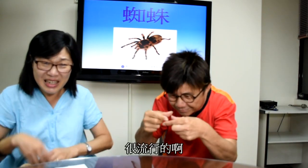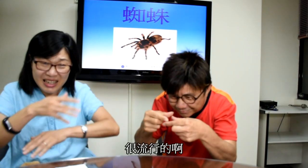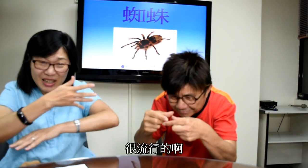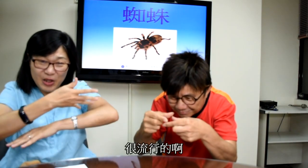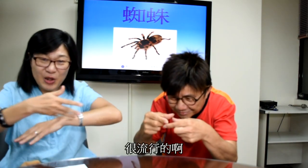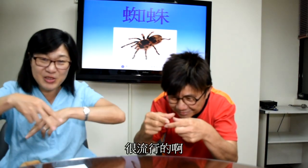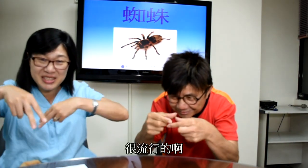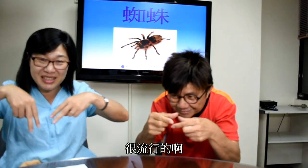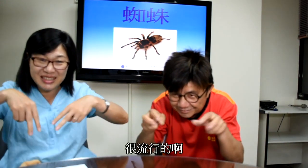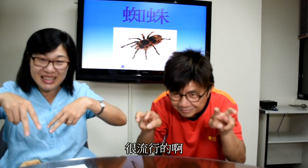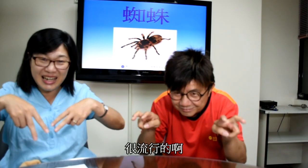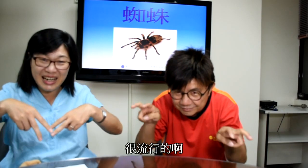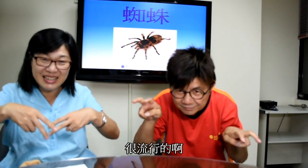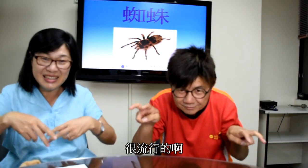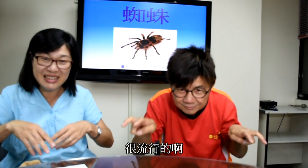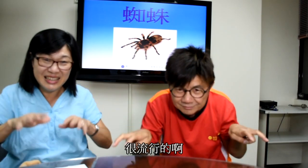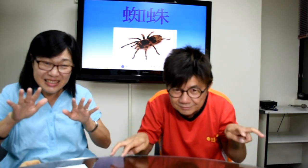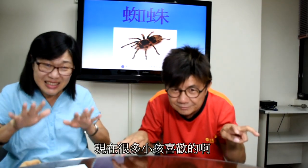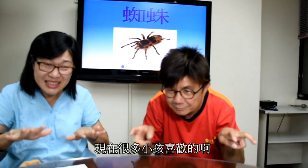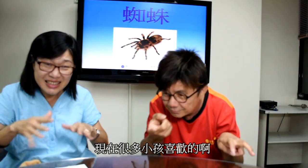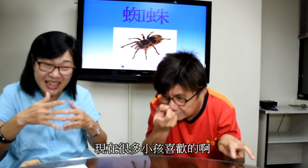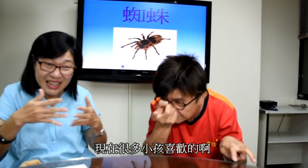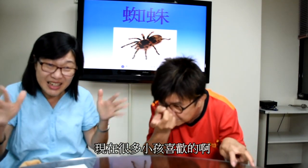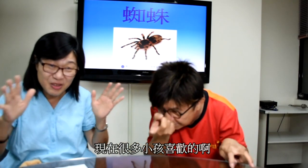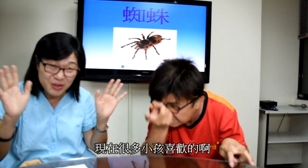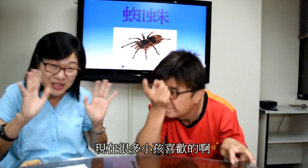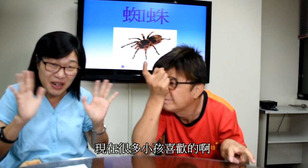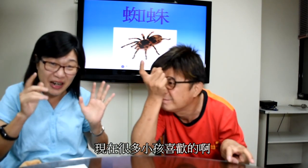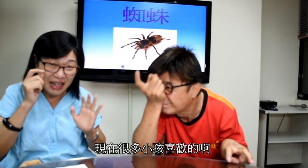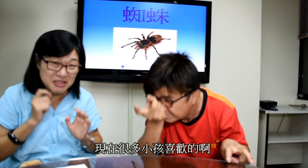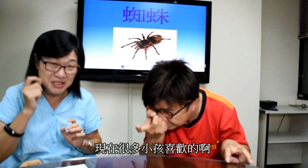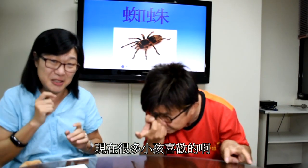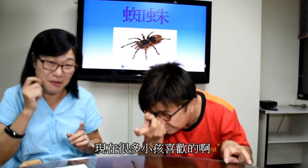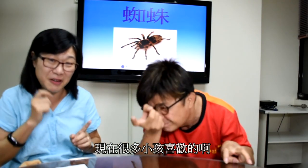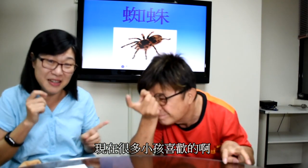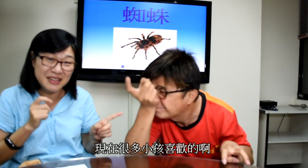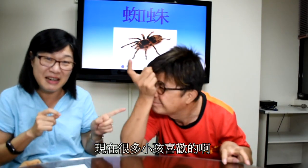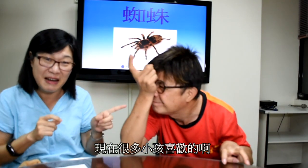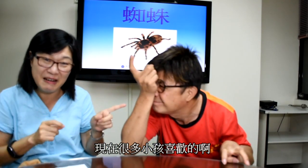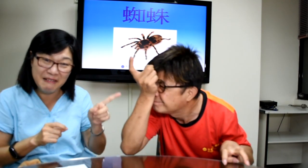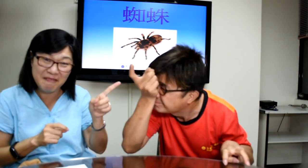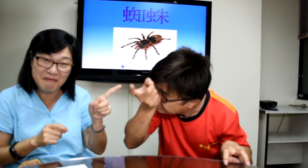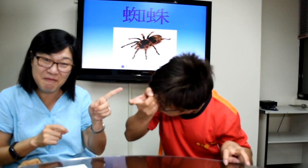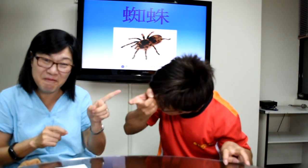很流行的啊，现在很多小孩喜欢的啊。